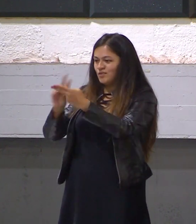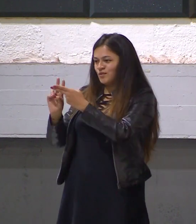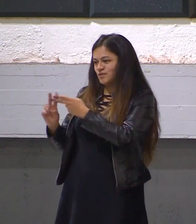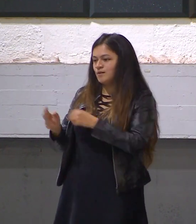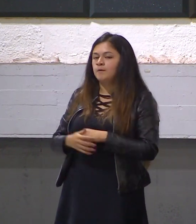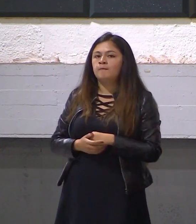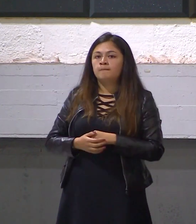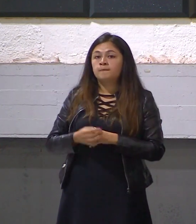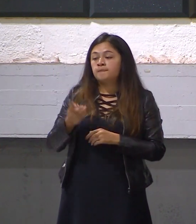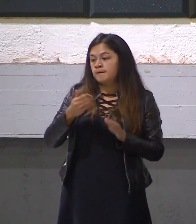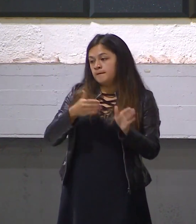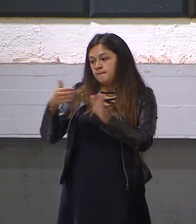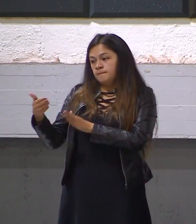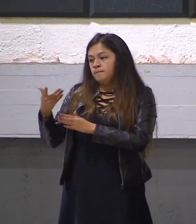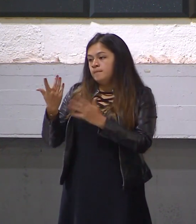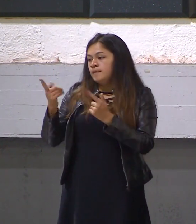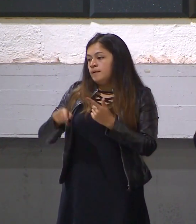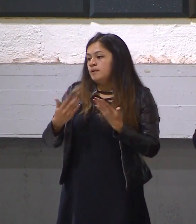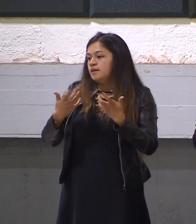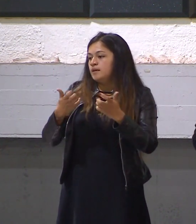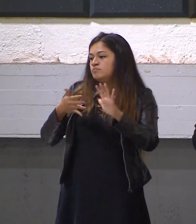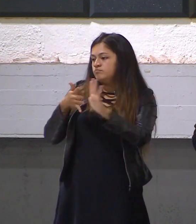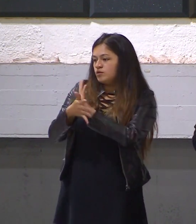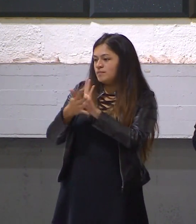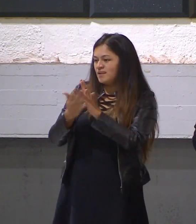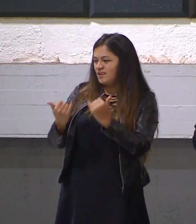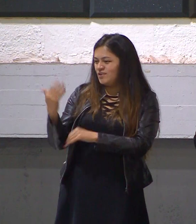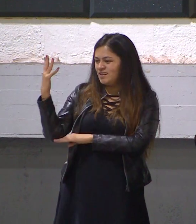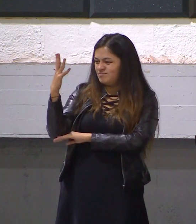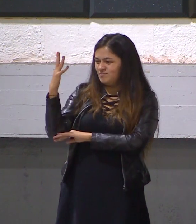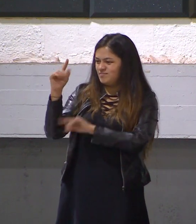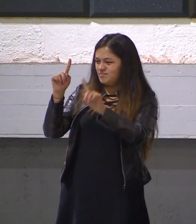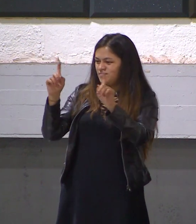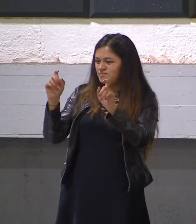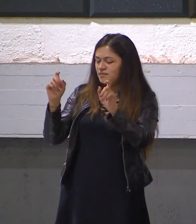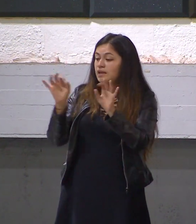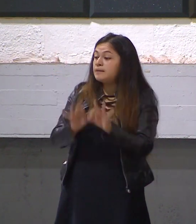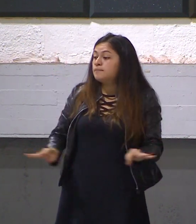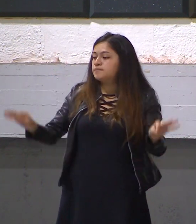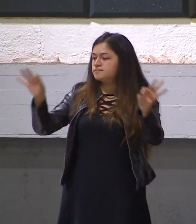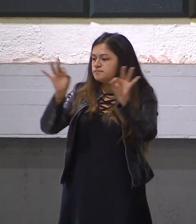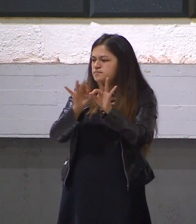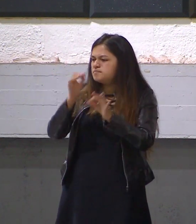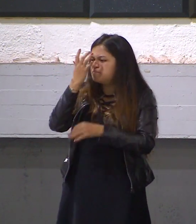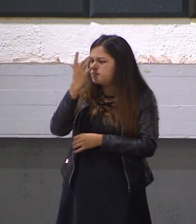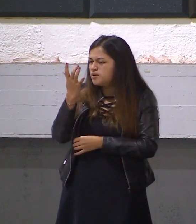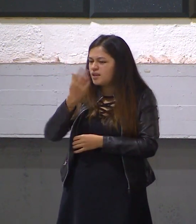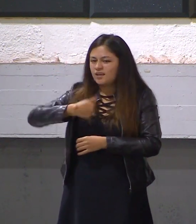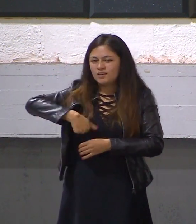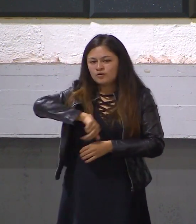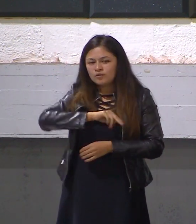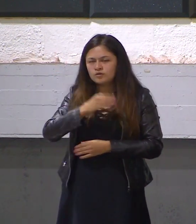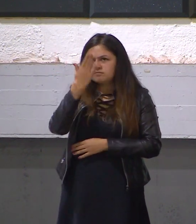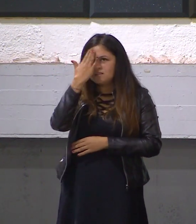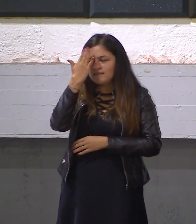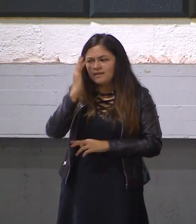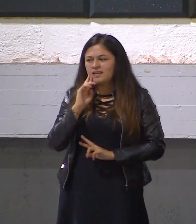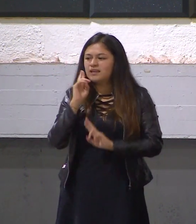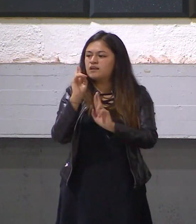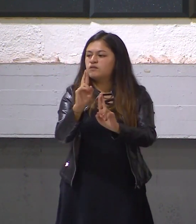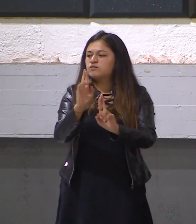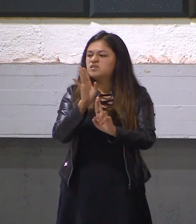comentarles que esta cátedra también es muy importante repito para que sepamos y nos reconozcamos